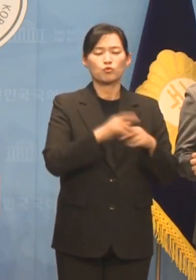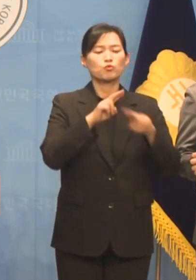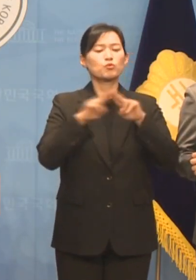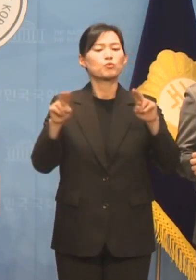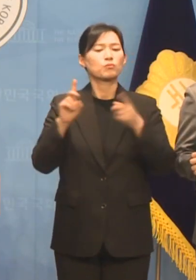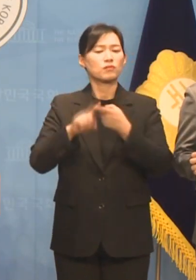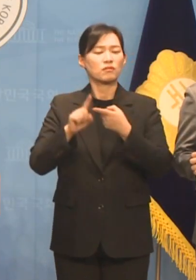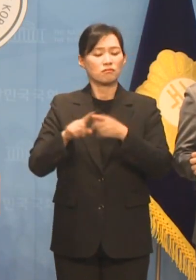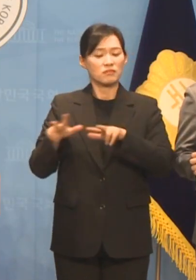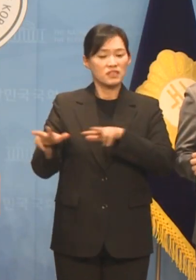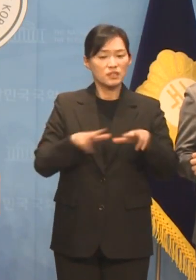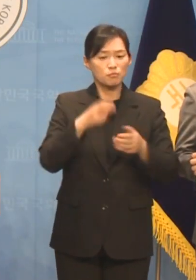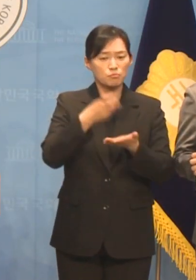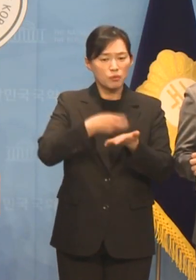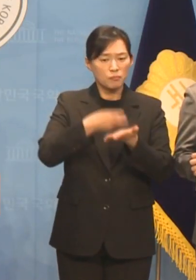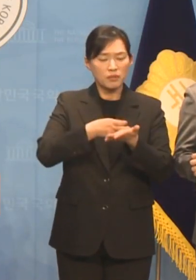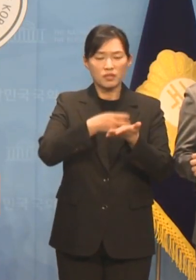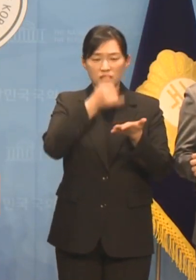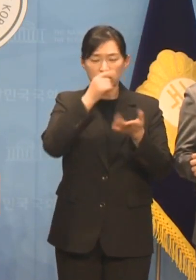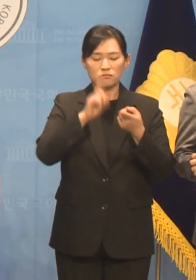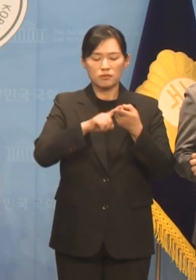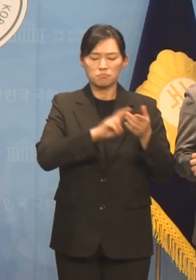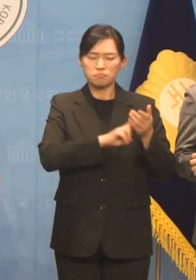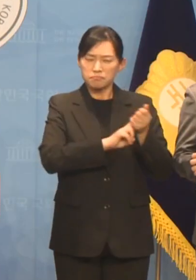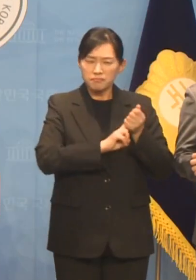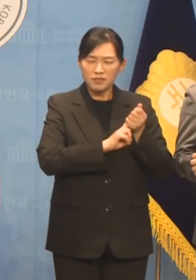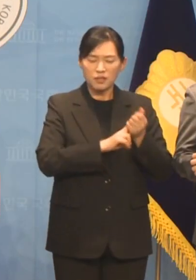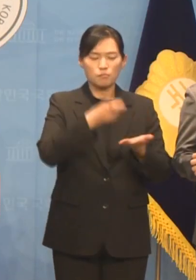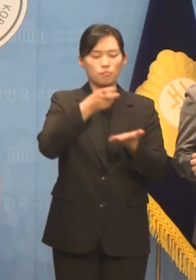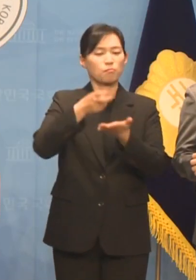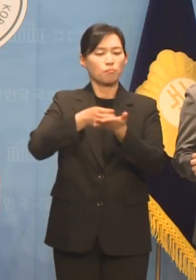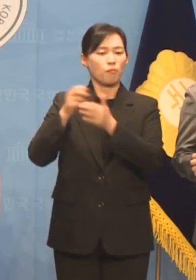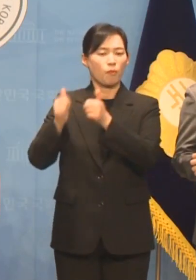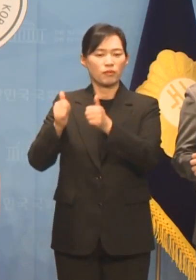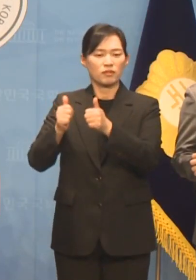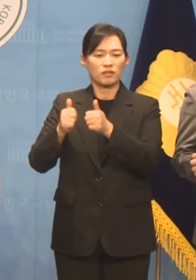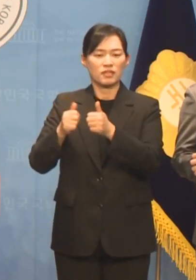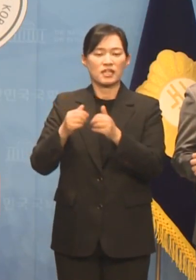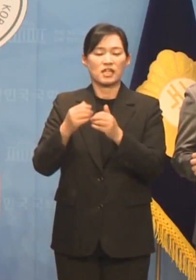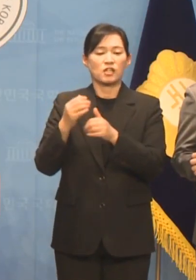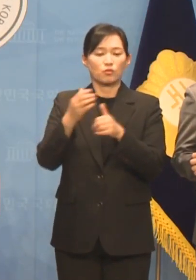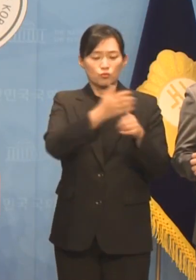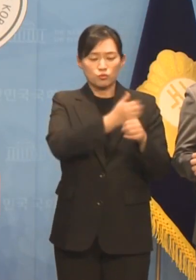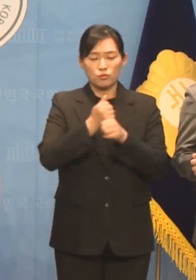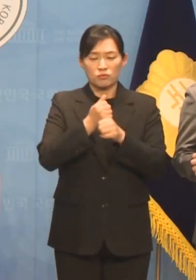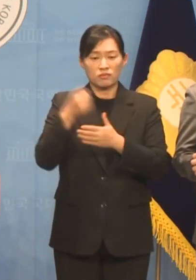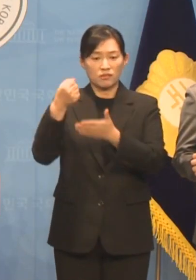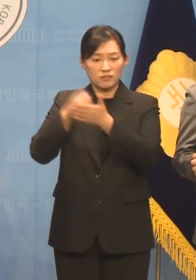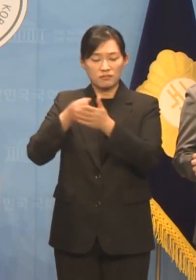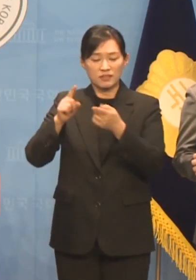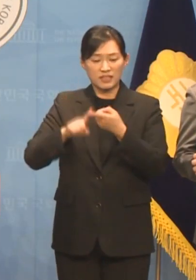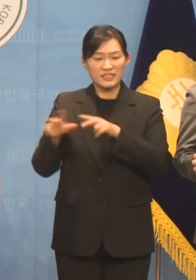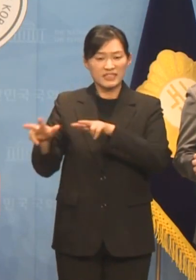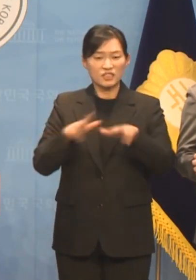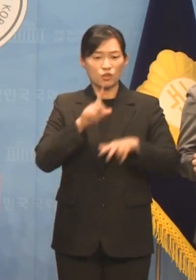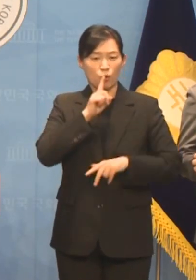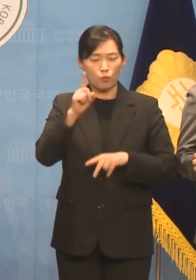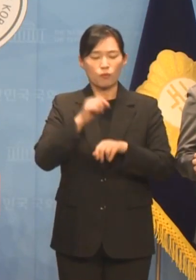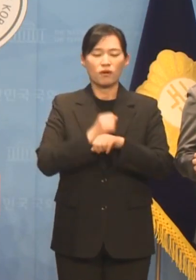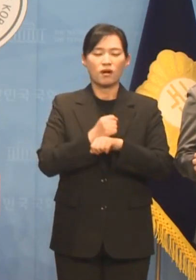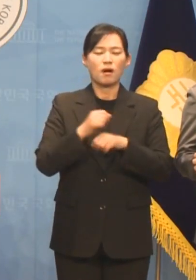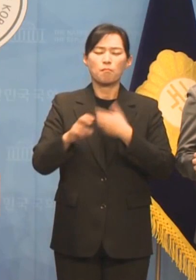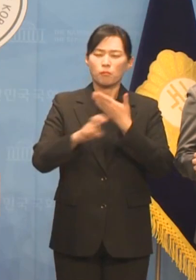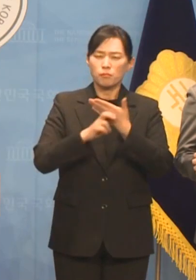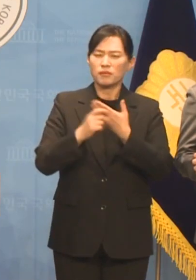조항이 현행법에 존치된 사실을 숨기고 법원의 구속 취소 결정에 대한 즉시 항고가 마치 위헌인